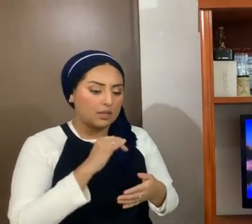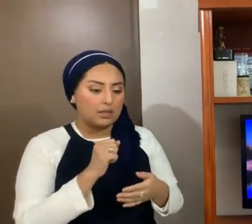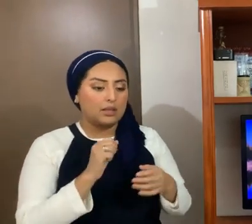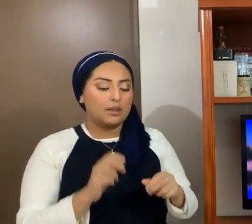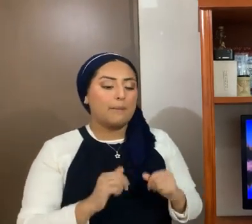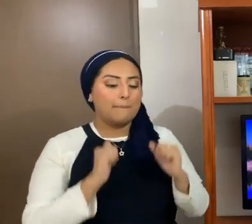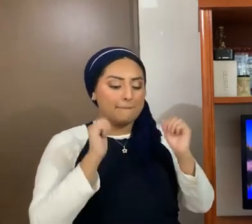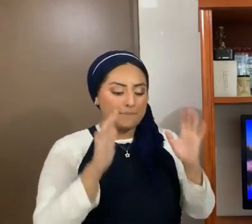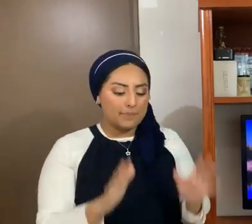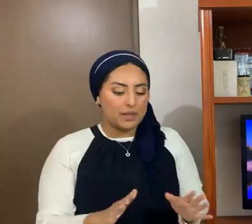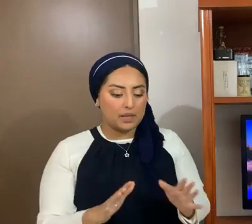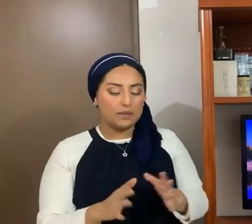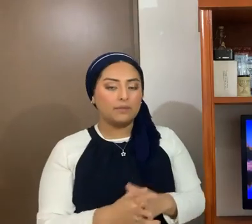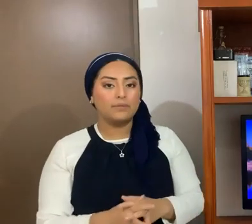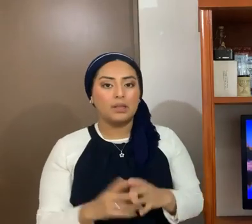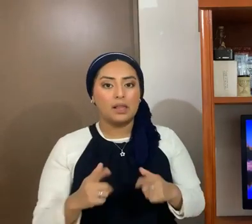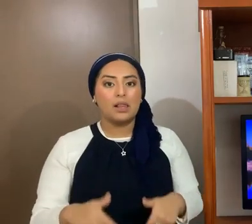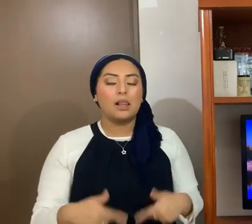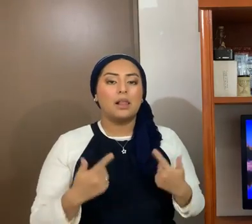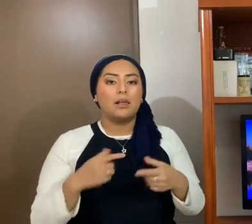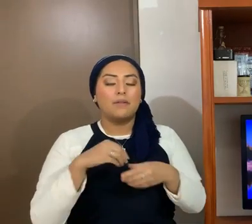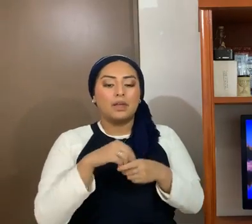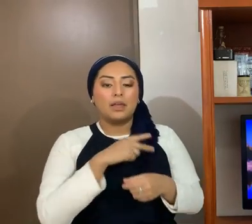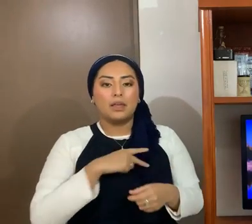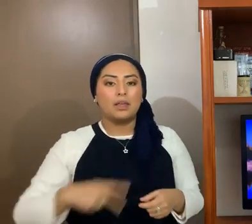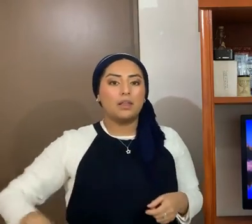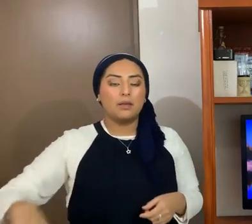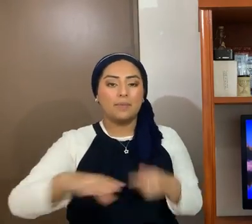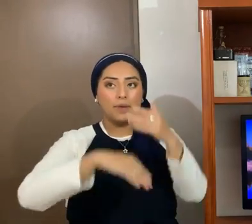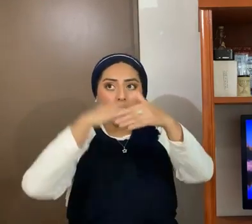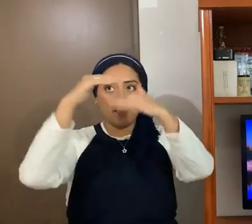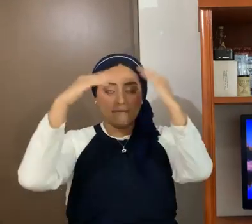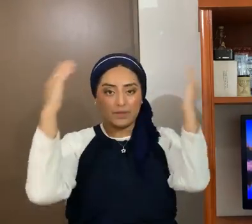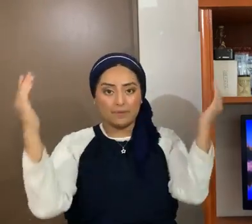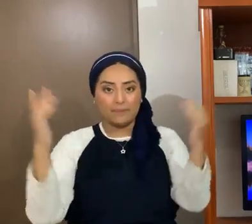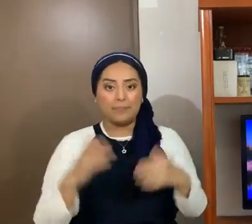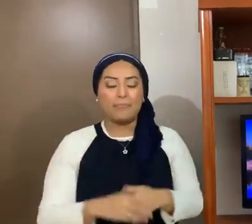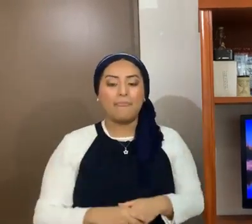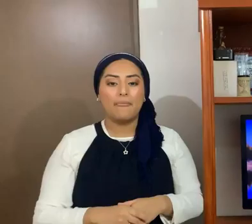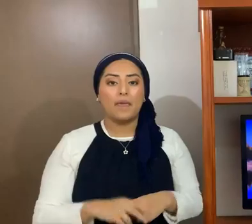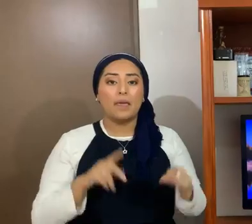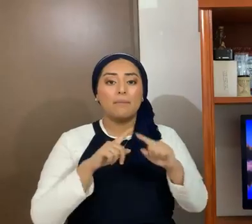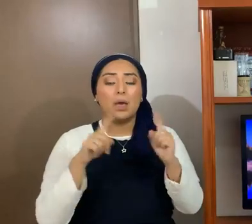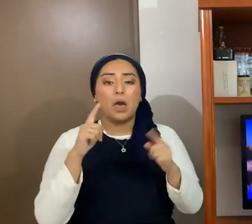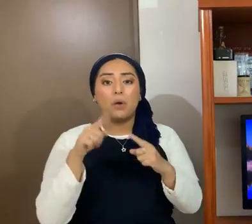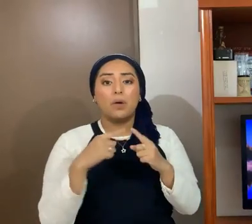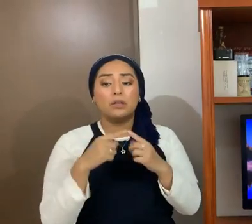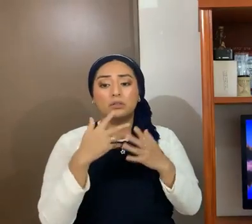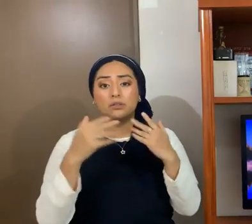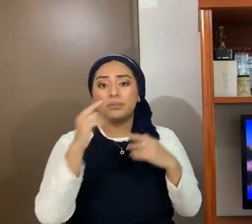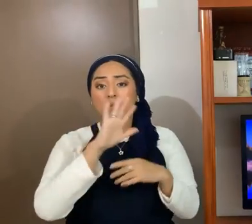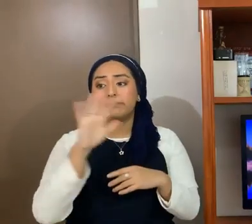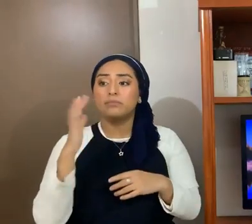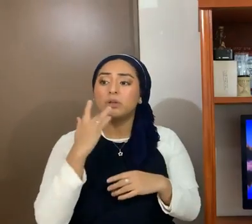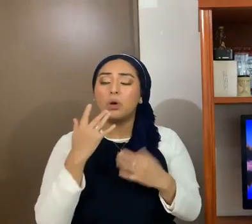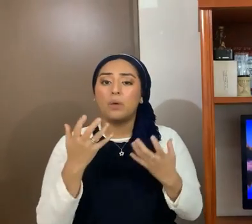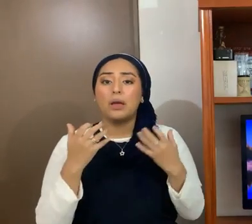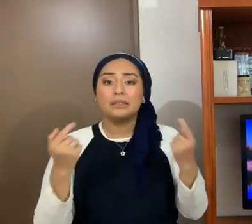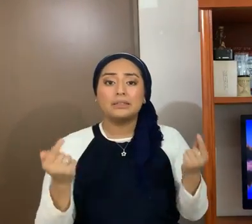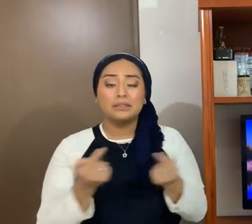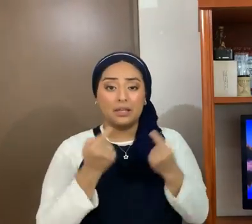la santidad es vivir en el reino de los cielos estando aún en la tierra. Pero cuando alguien decide pecar,